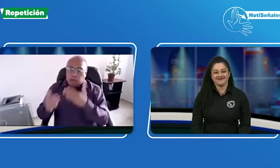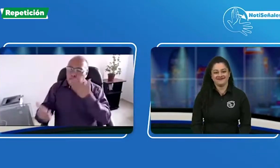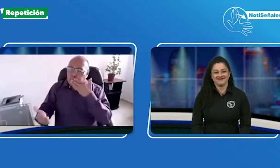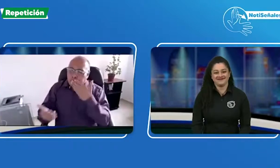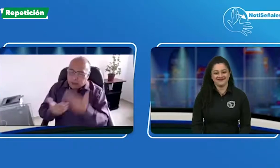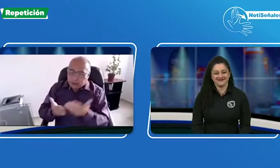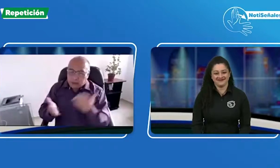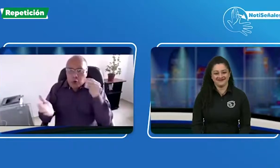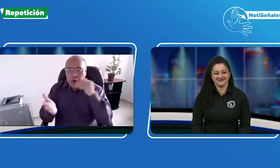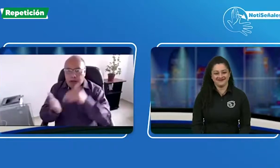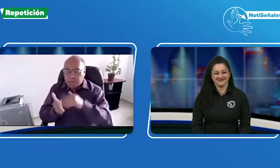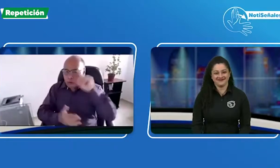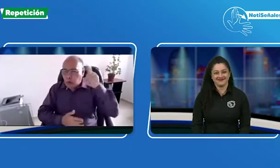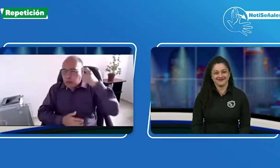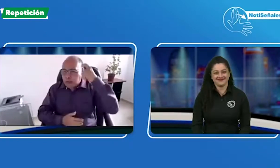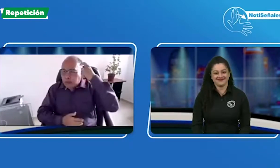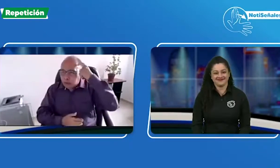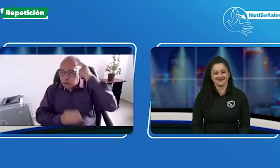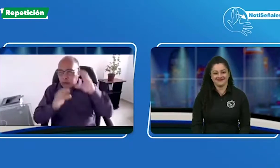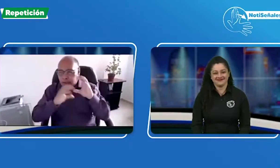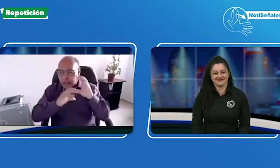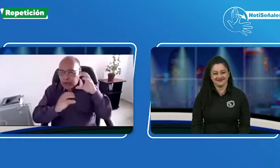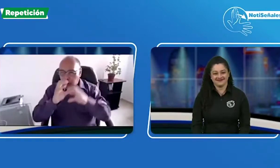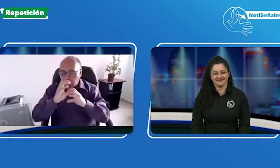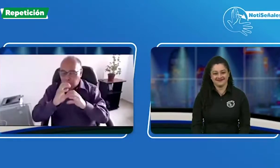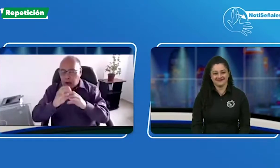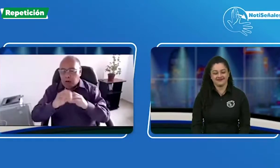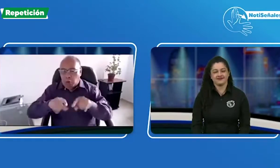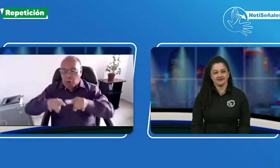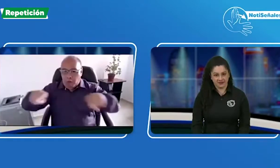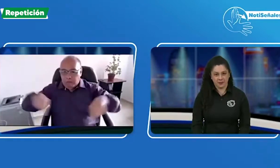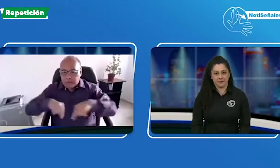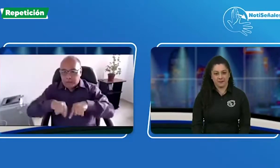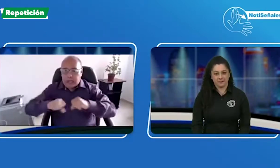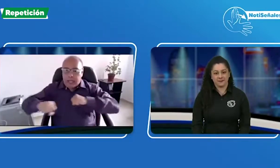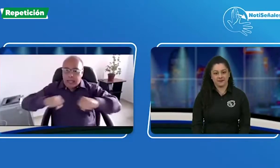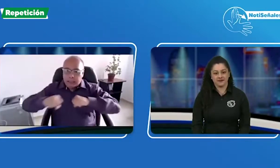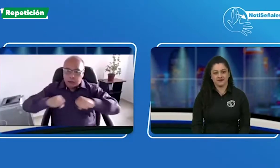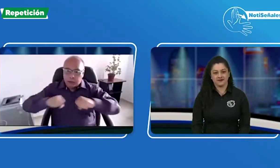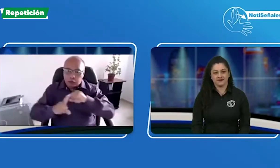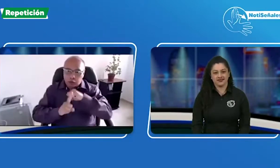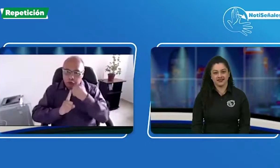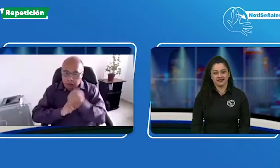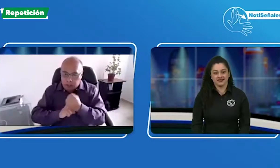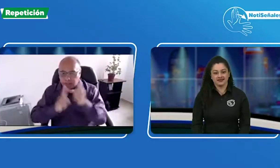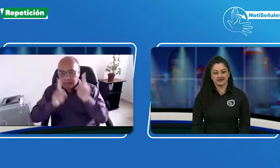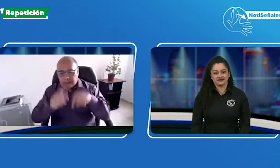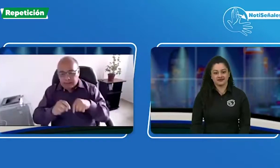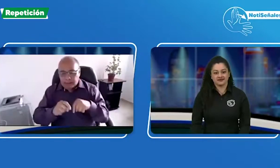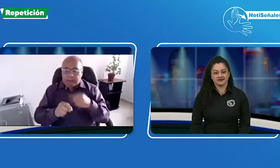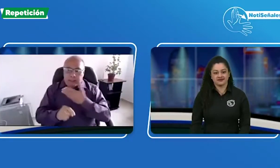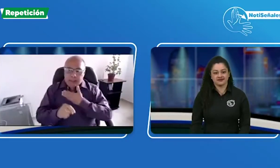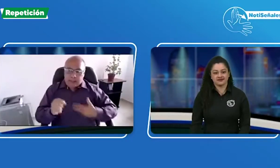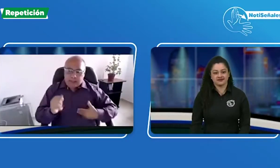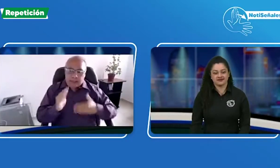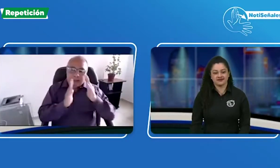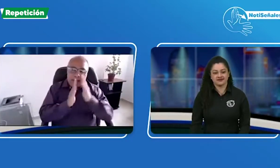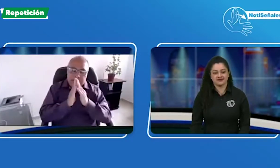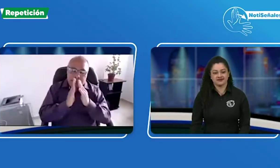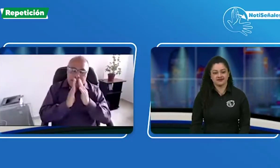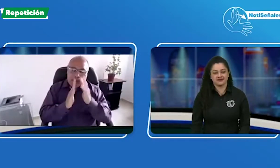En diferentes espacios Por último Quiero darle Las gracias Nuevamente A las representantes De la gobernación Del